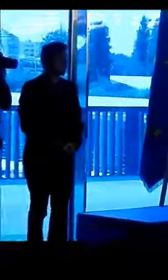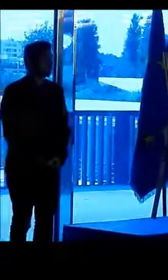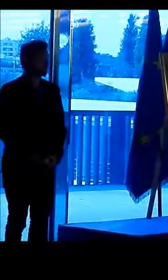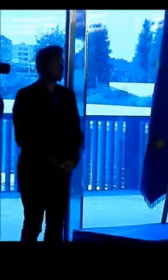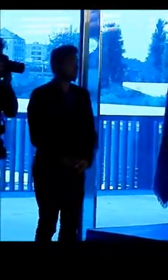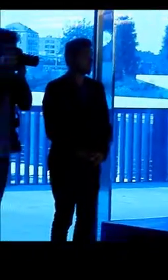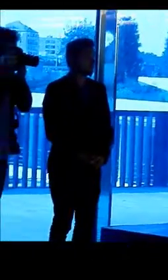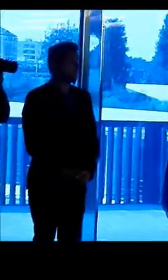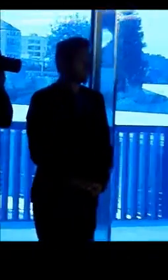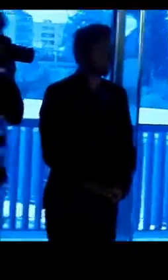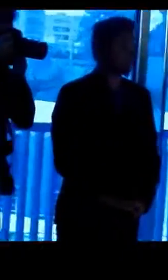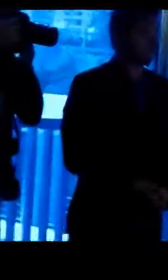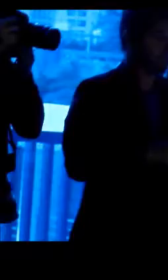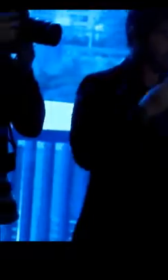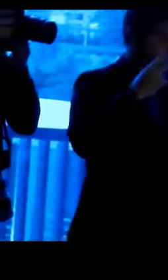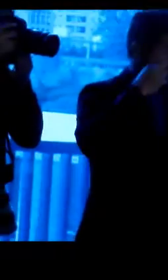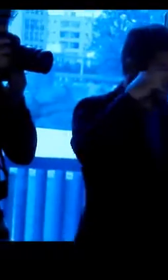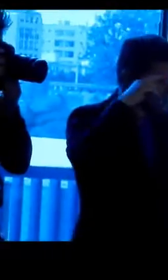Extraordinary.